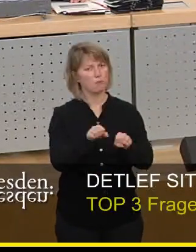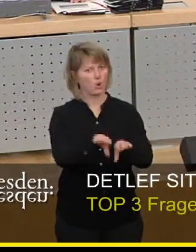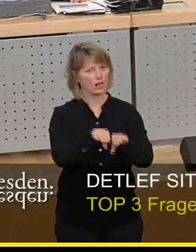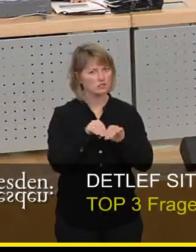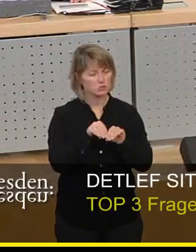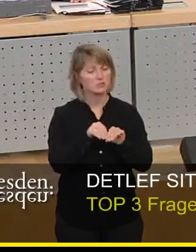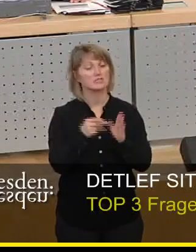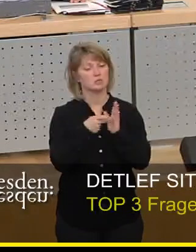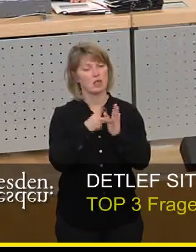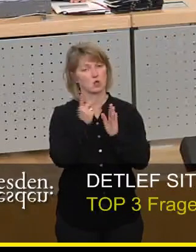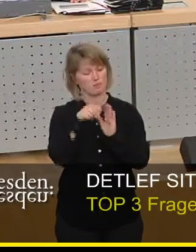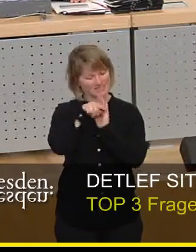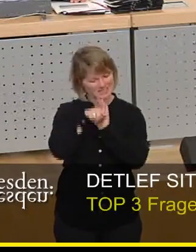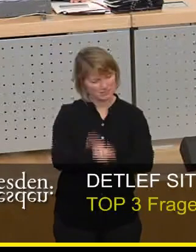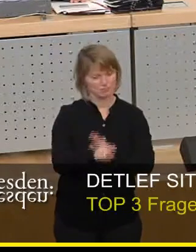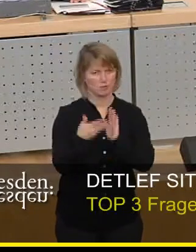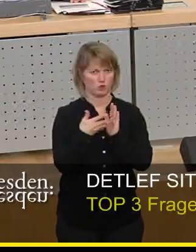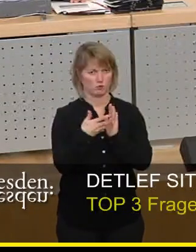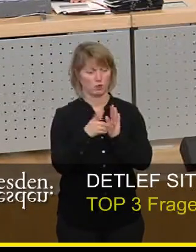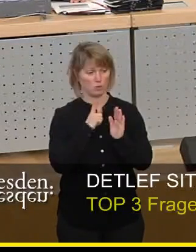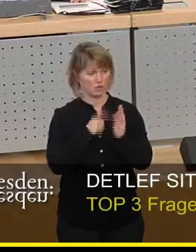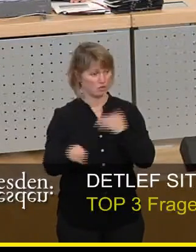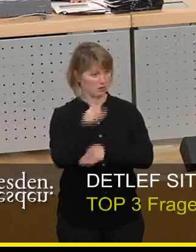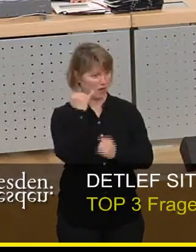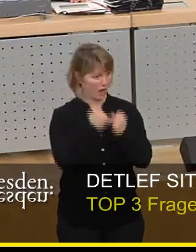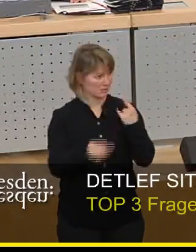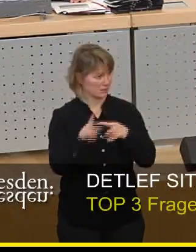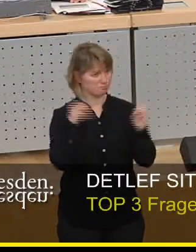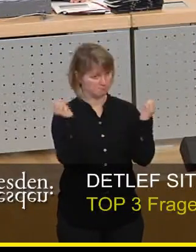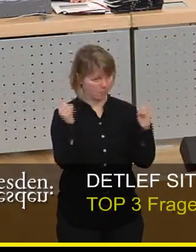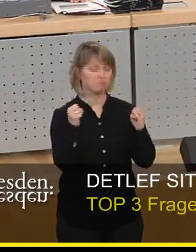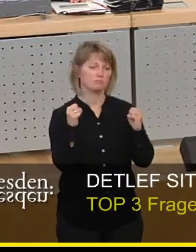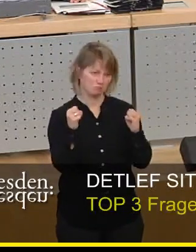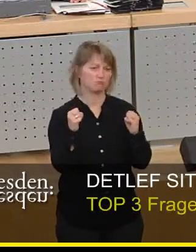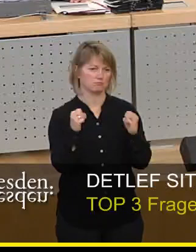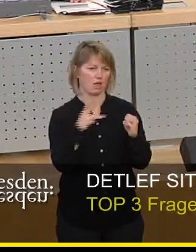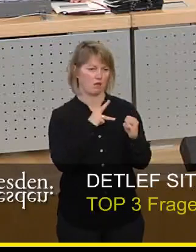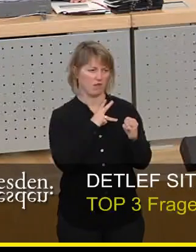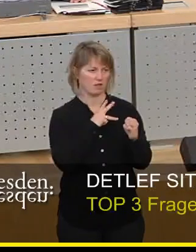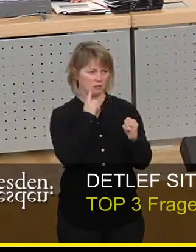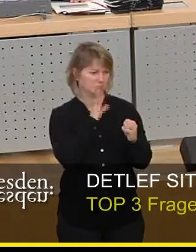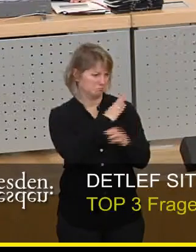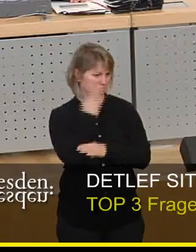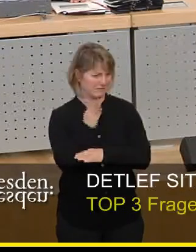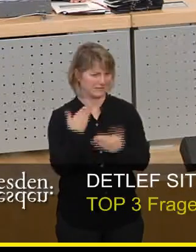vertieft geprüft wird und eben dann, wenn wir abschließend hier beschlossen haben. Soweit in Kürze.